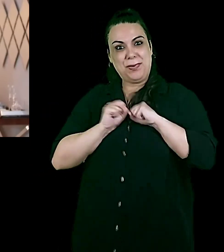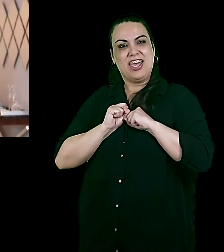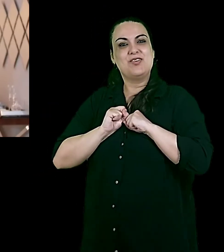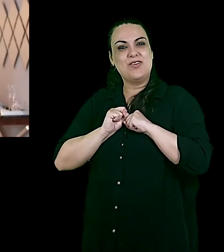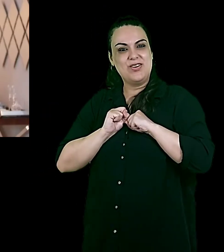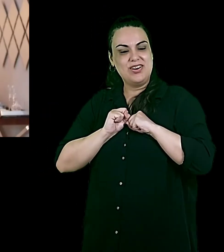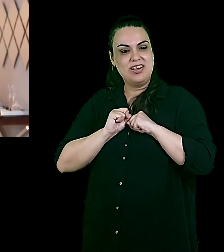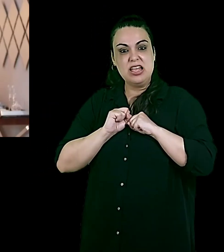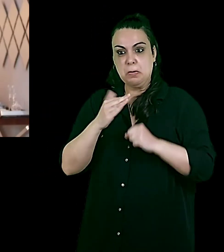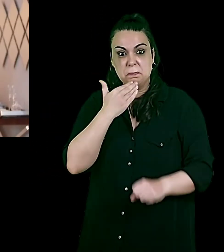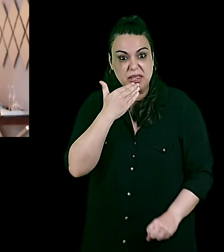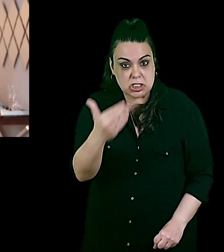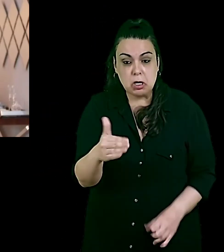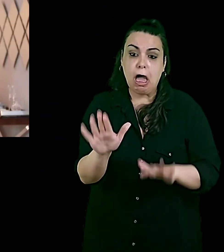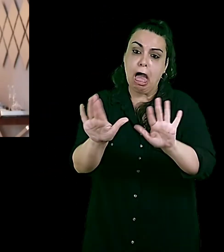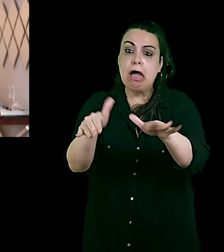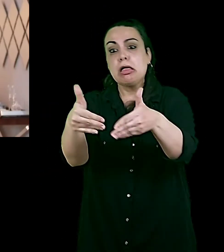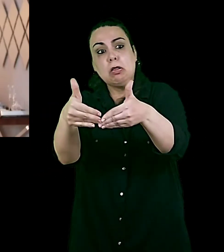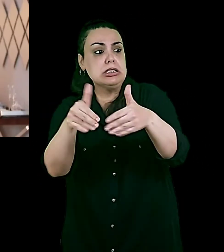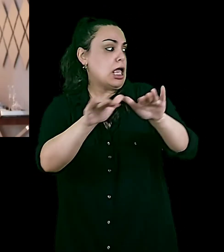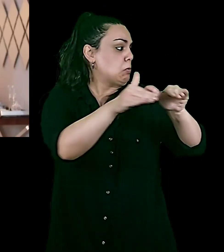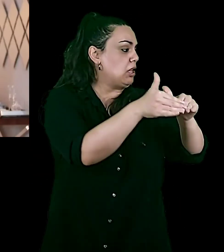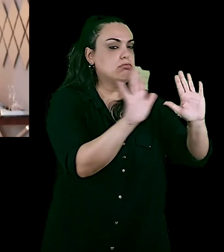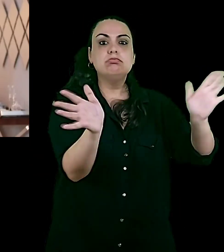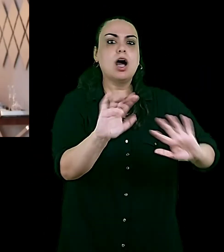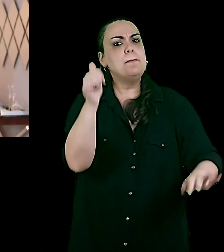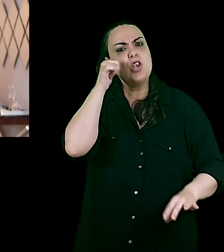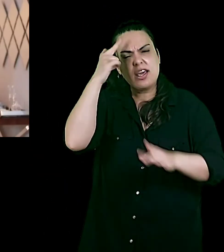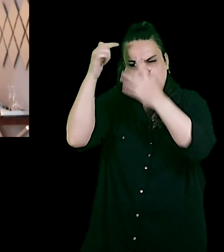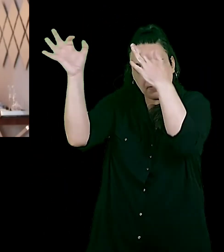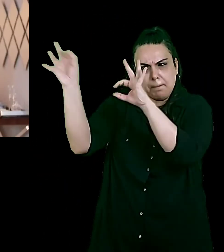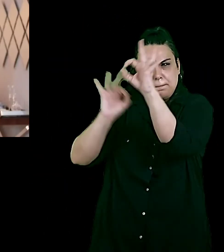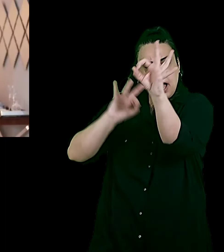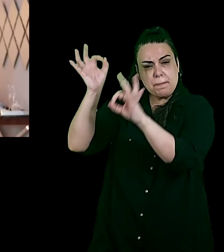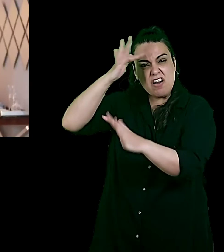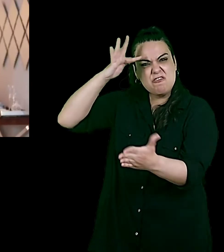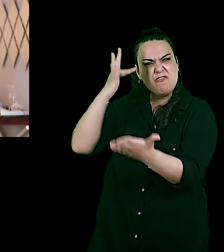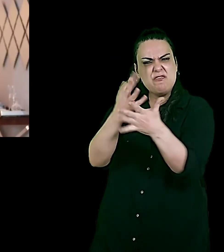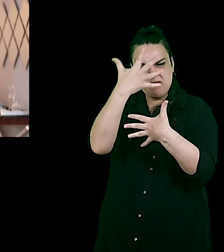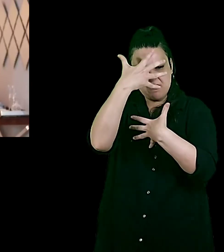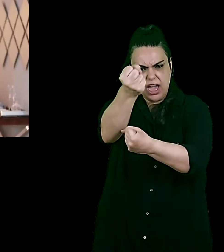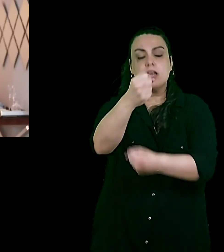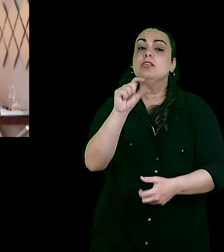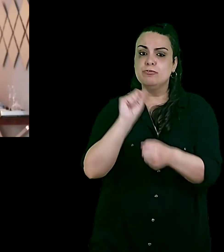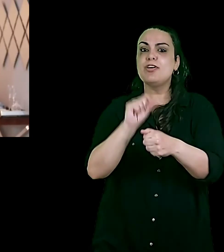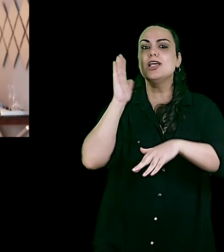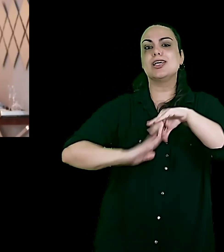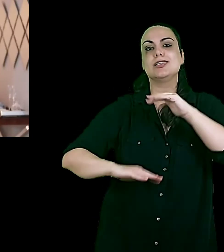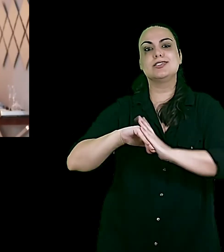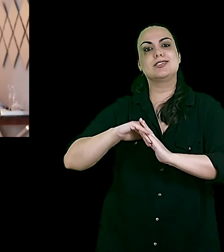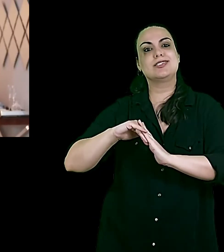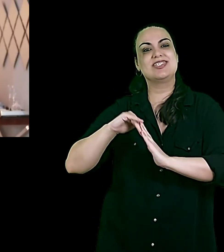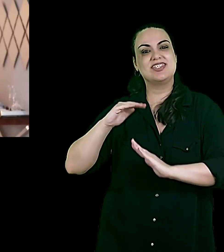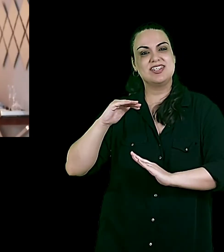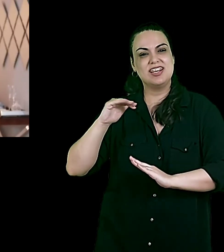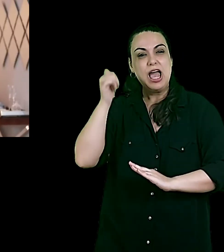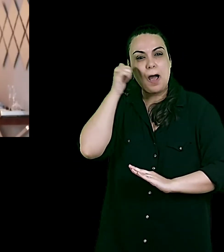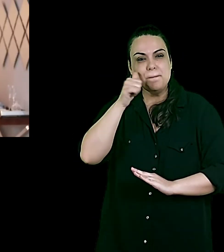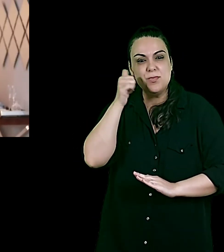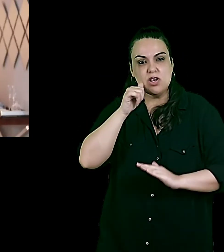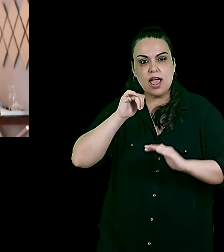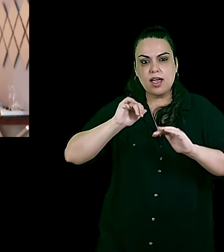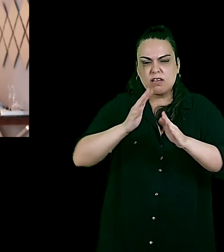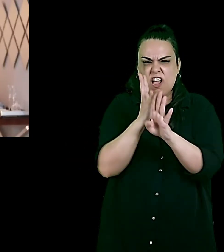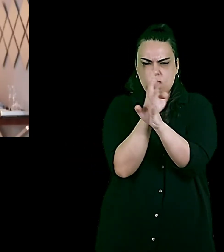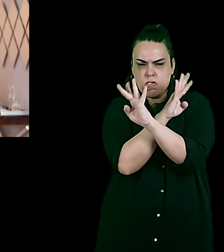pegou o que ela queria, sem pedir, baseado num plano de fé que ela já havia organizado na mente dela, e executou. Ela pegou o que